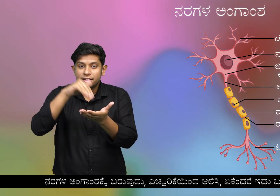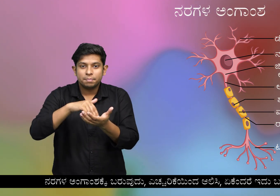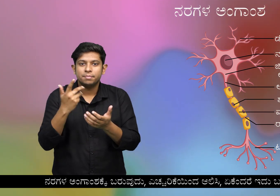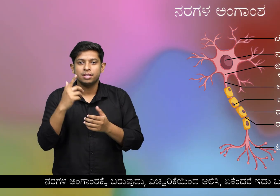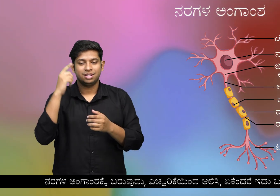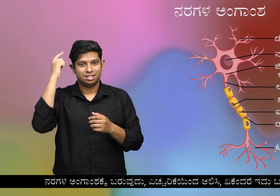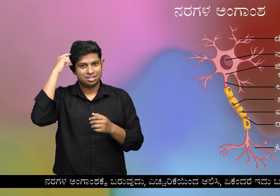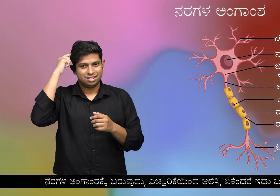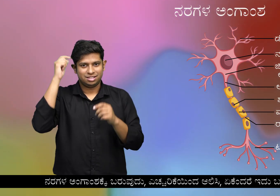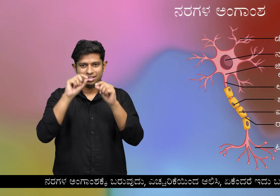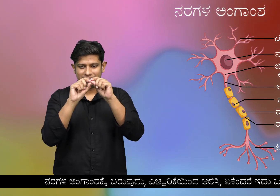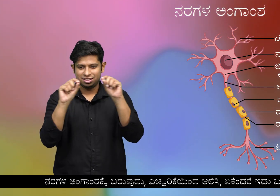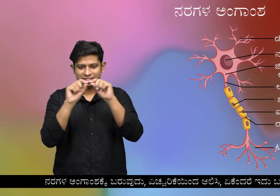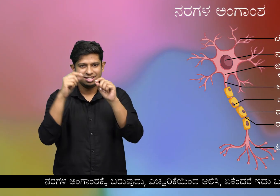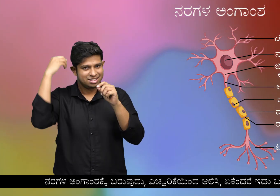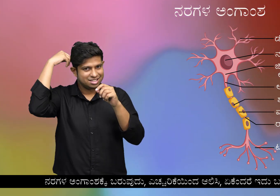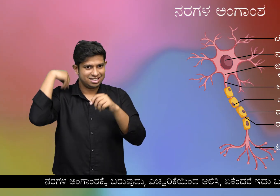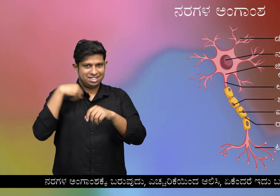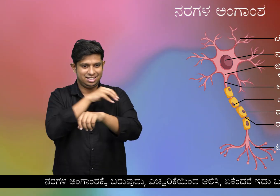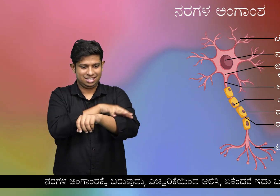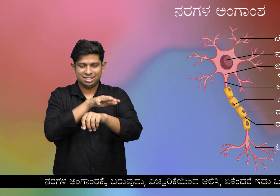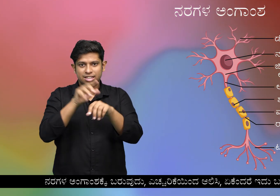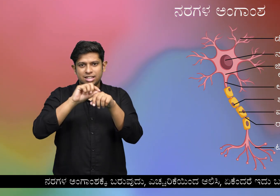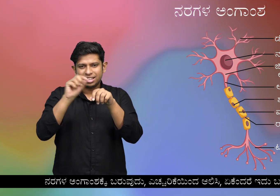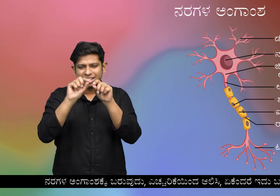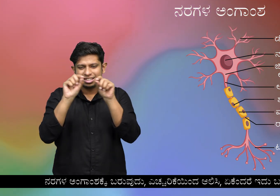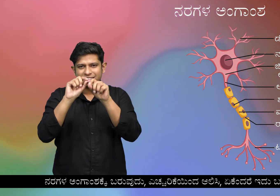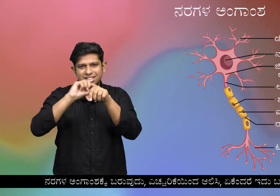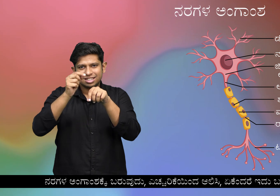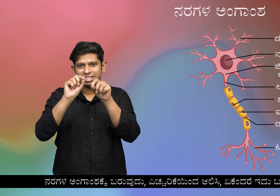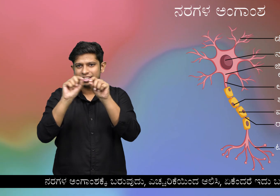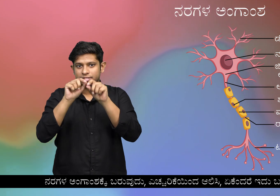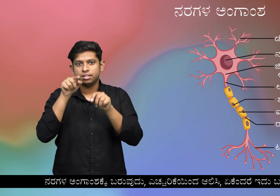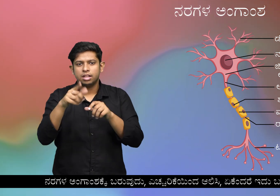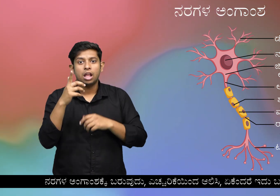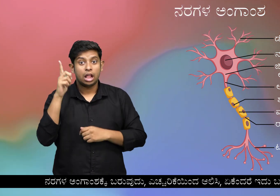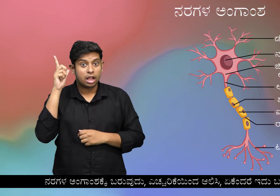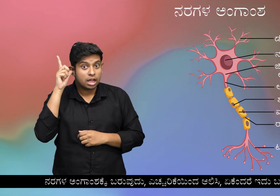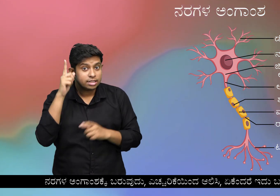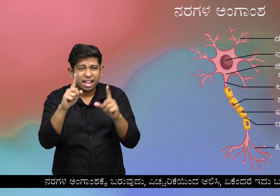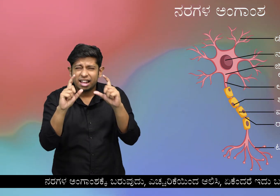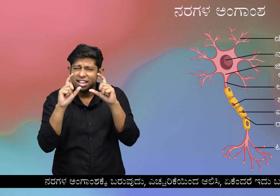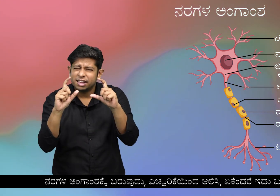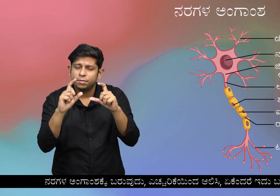ನರಗಳ ಅಂಗಾಂಶಕ್ಕೆ ಬರುವ ಎಚ್ಚರಿಕೆಯಿಂದ ಆಲಿಸಿ, ಏಕೆಂದರೆ ಇದು ಬಹಳ ಮುಖ್ಯವಾಗಿದೆ.